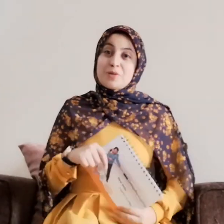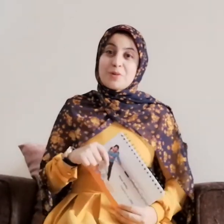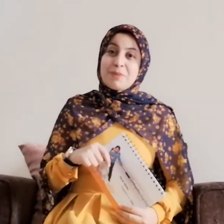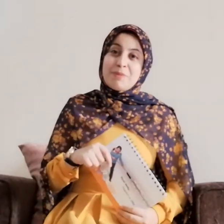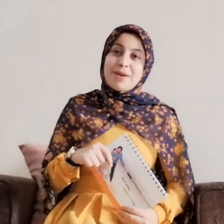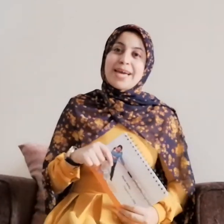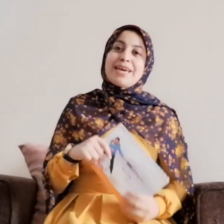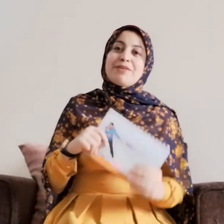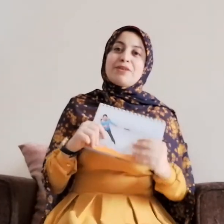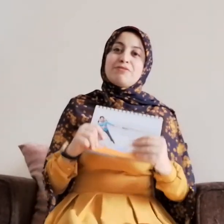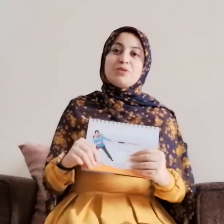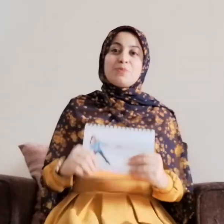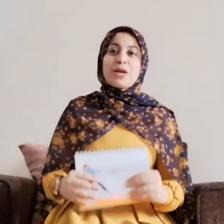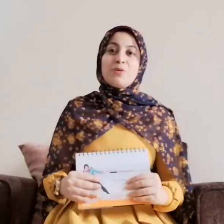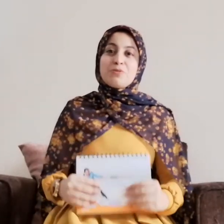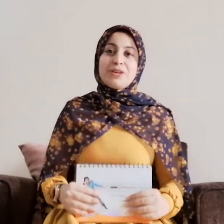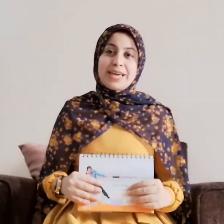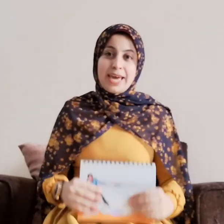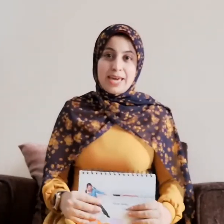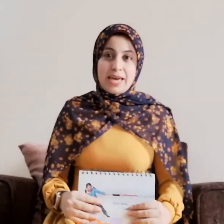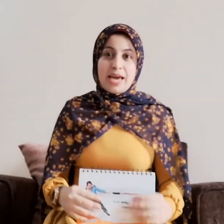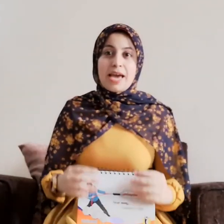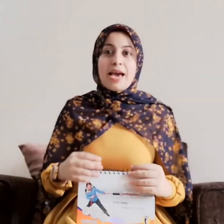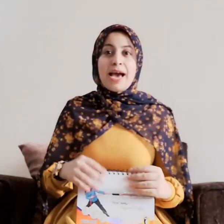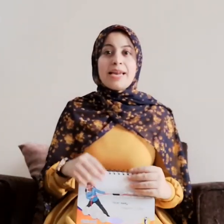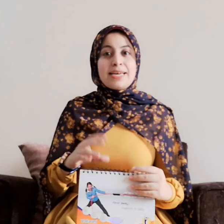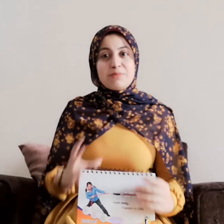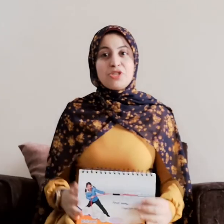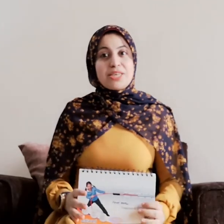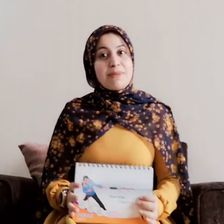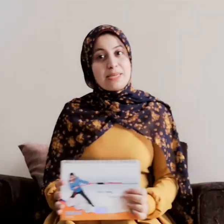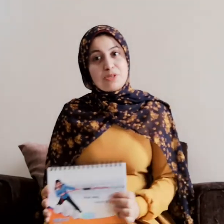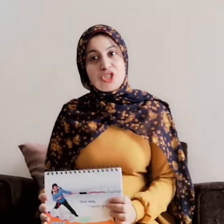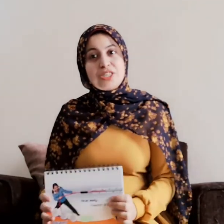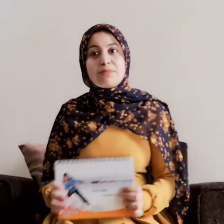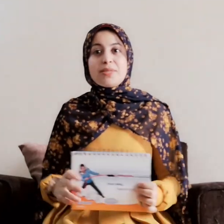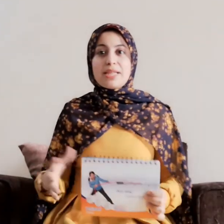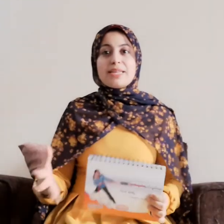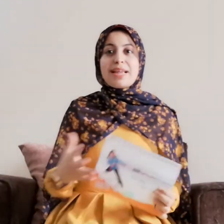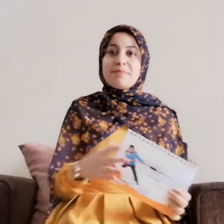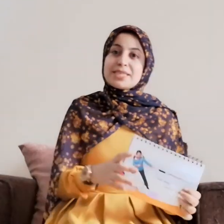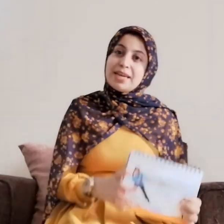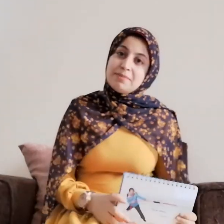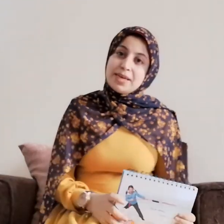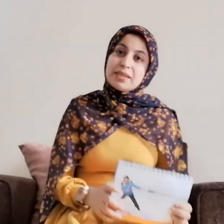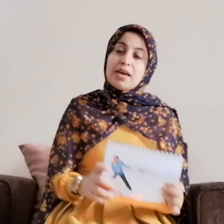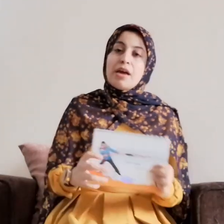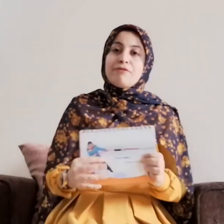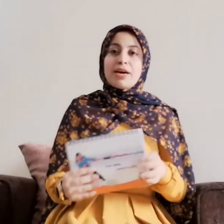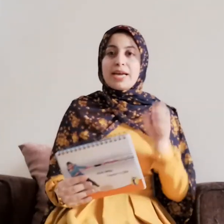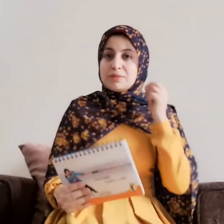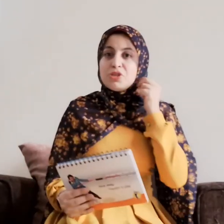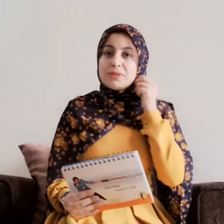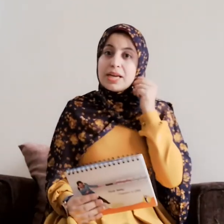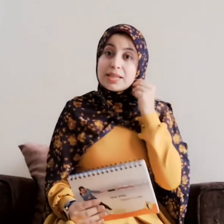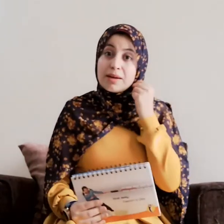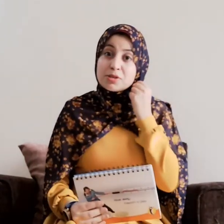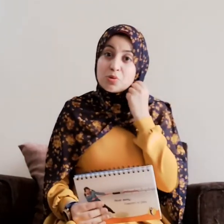وهتختاروا كمان معايا الفيديو بتاع الحروف الهجائية، هل هنمشي زي ما احنا ماشيين من 3 لـ5 كلمات فاحنا هنمشي من